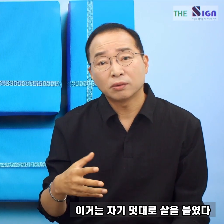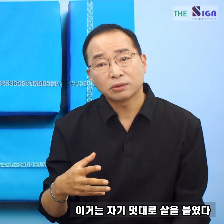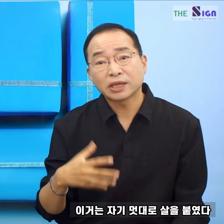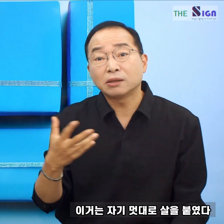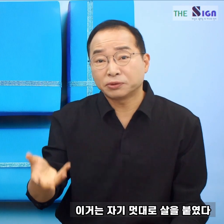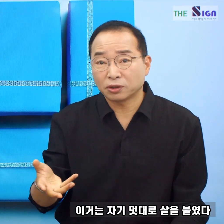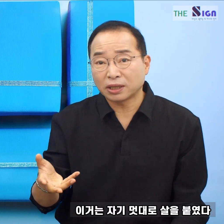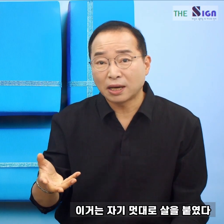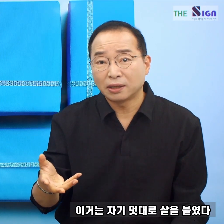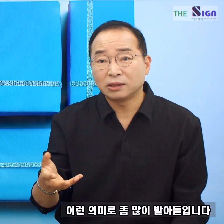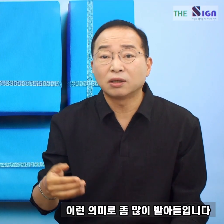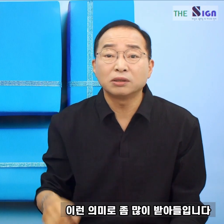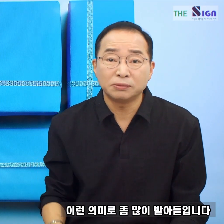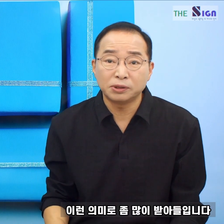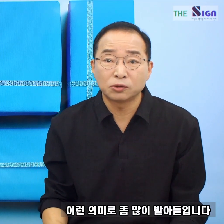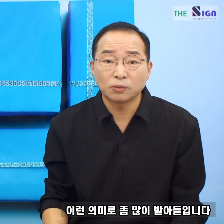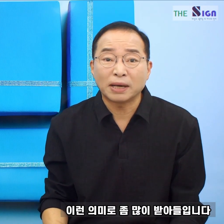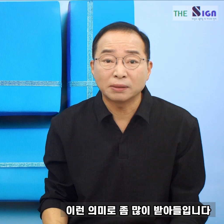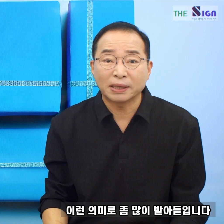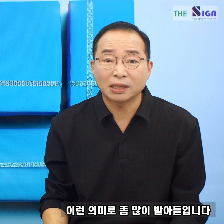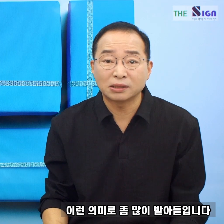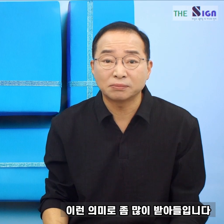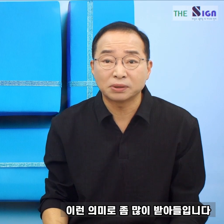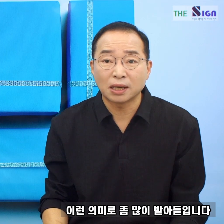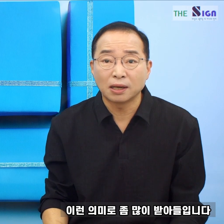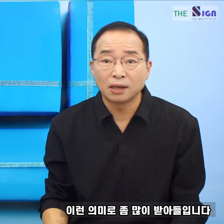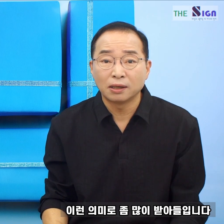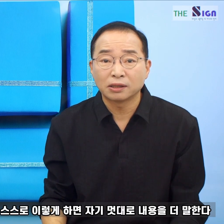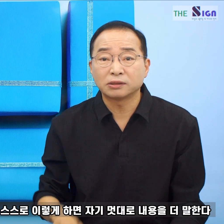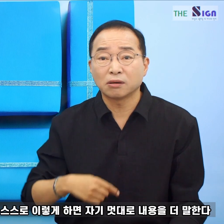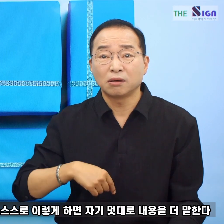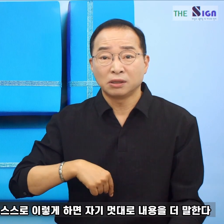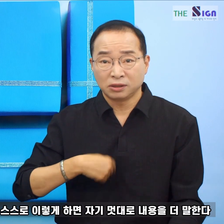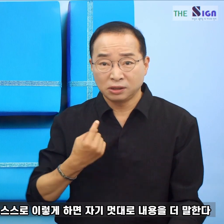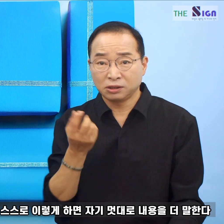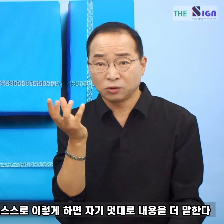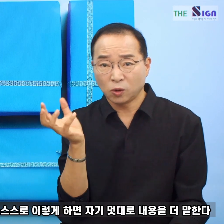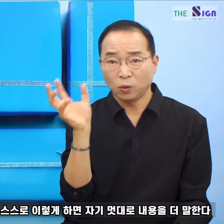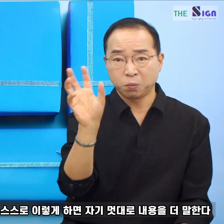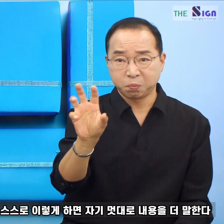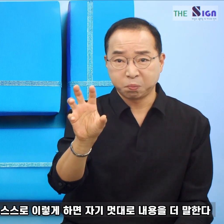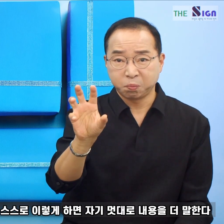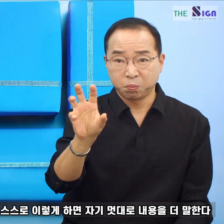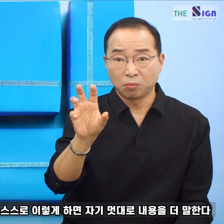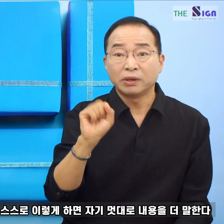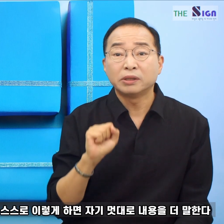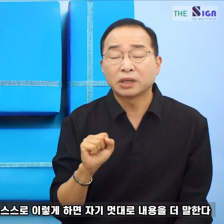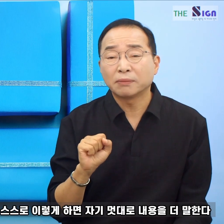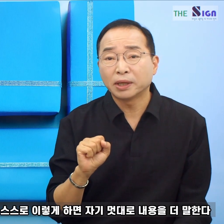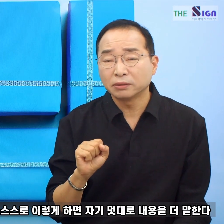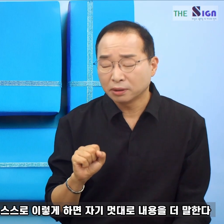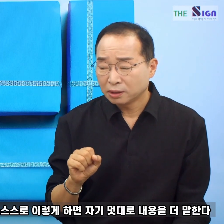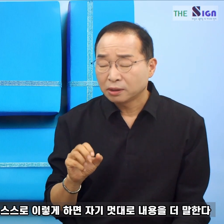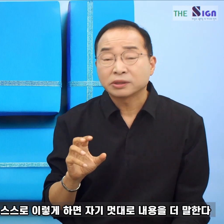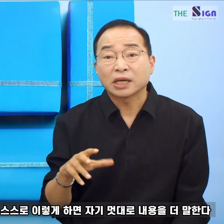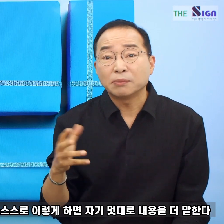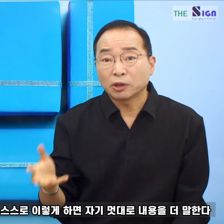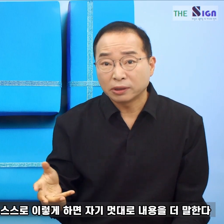살을 붙였다 이런 의미를 좀 많이 받아들입니다. 그래서 스스로 이렇게 하면 자기